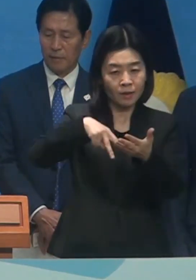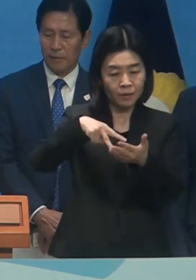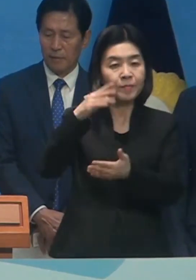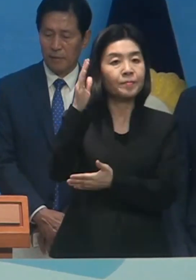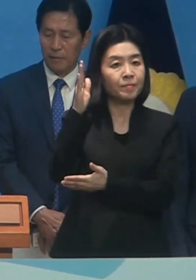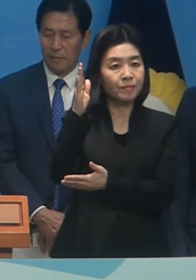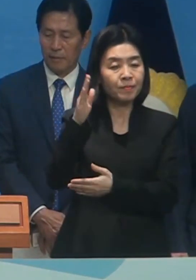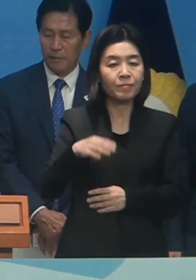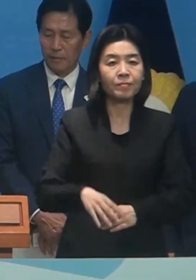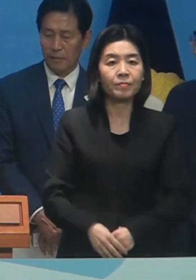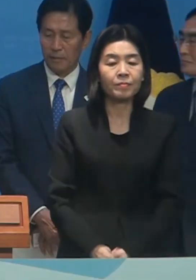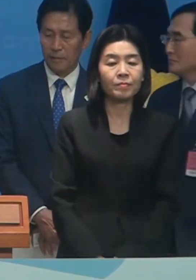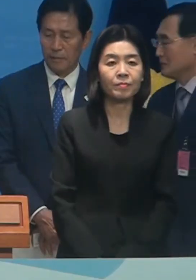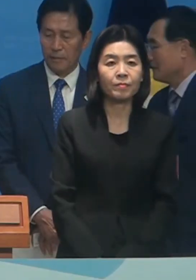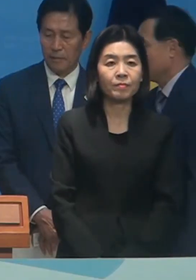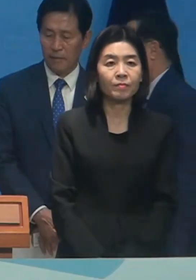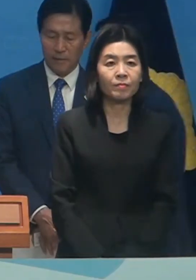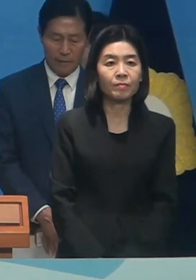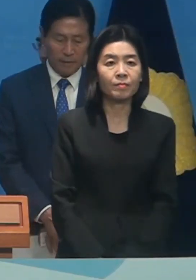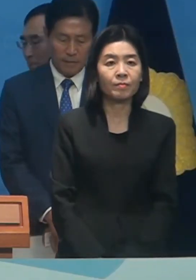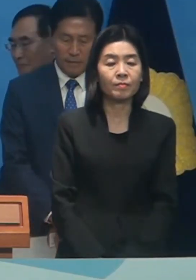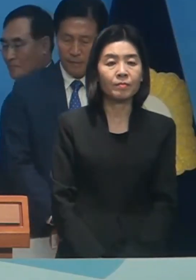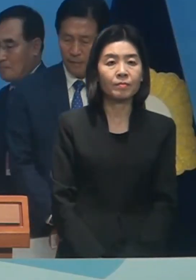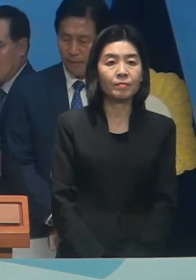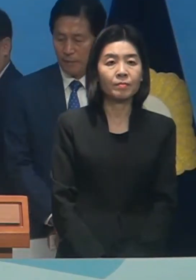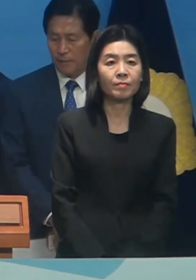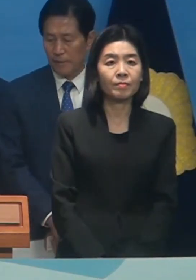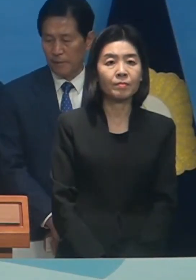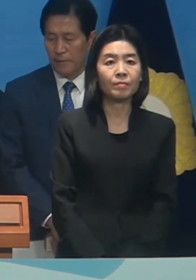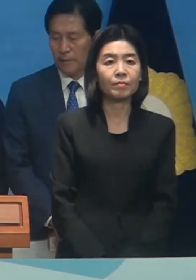하겠습니다. 네, 제일 먼저 박병무 선생님.